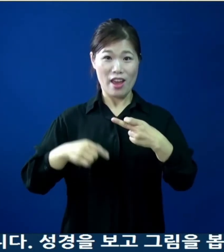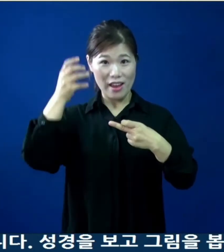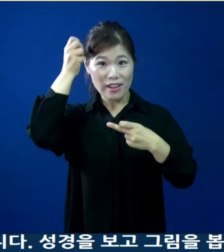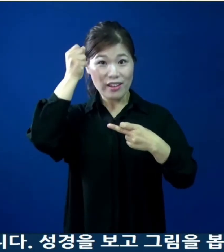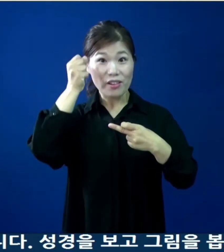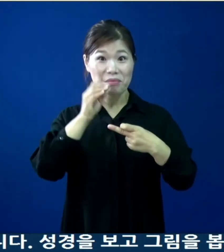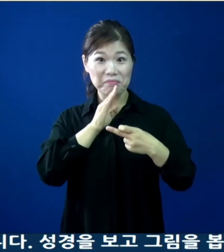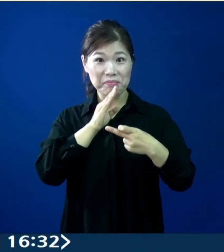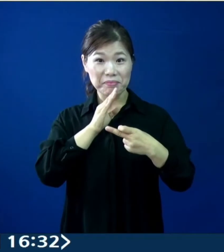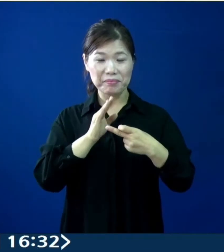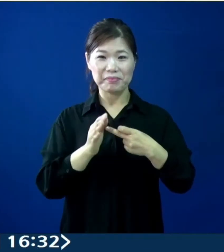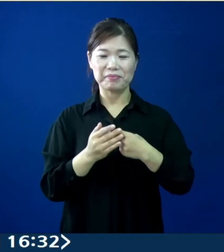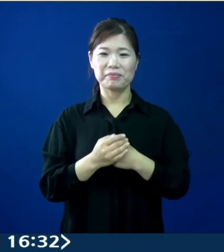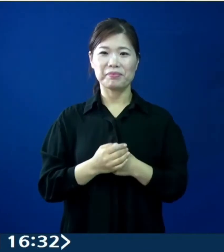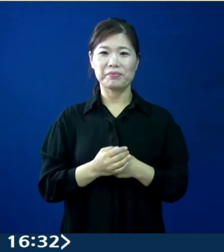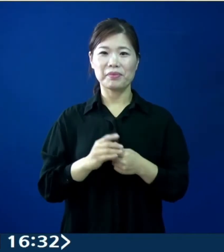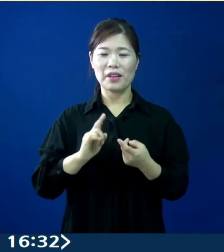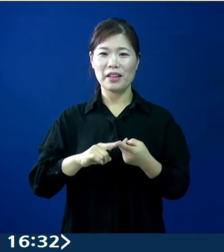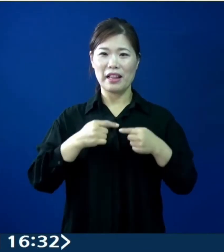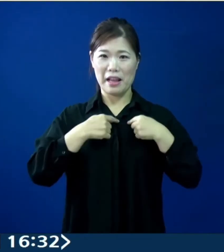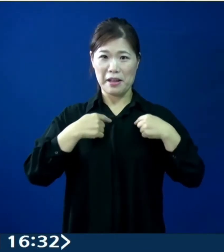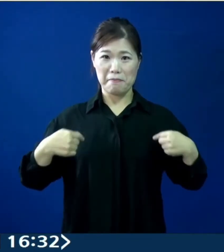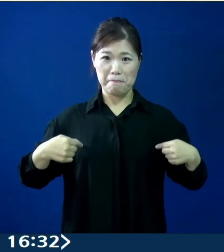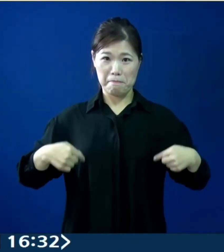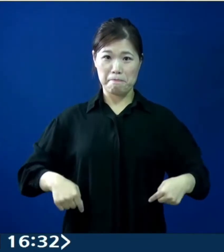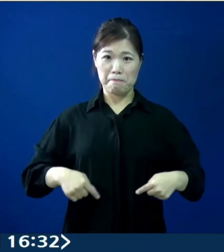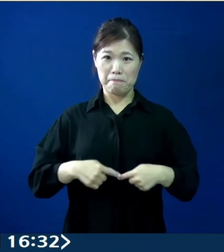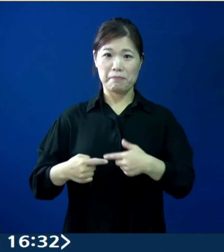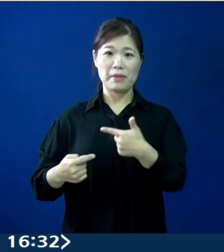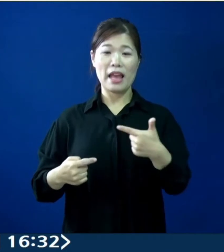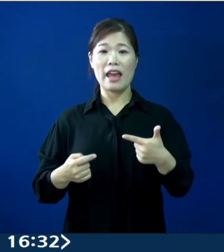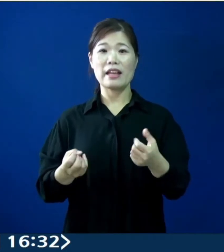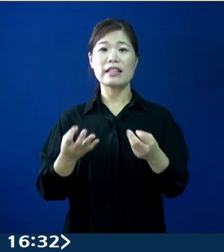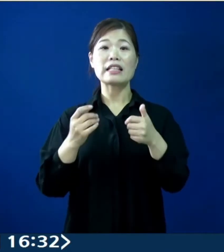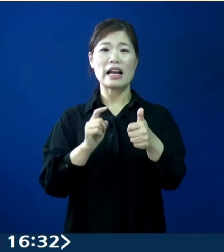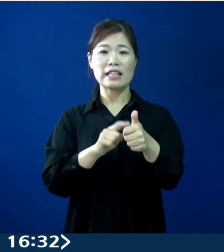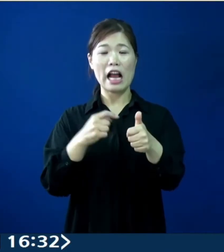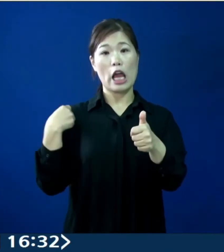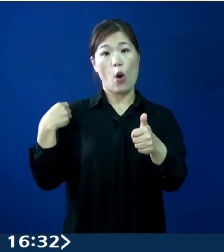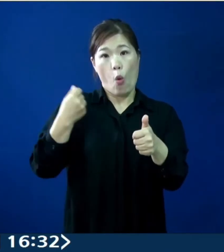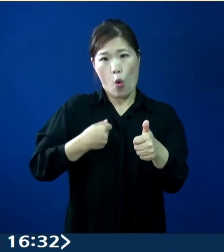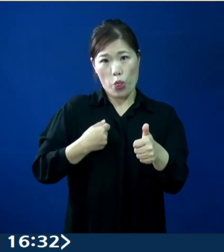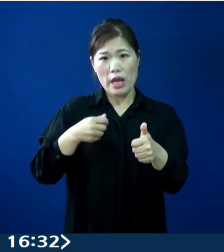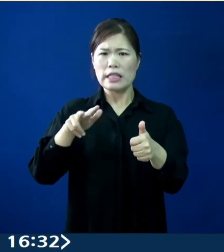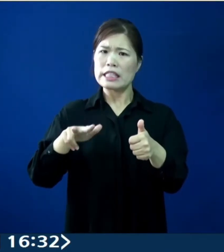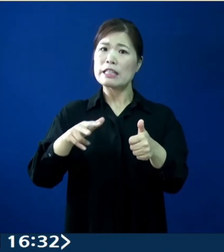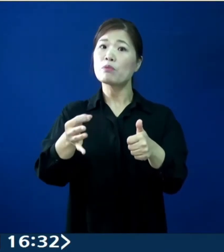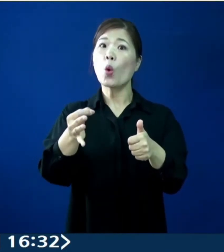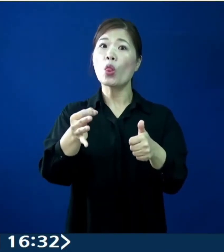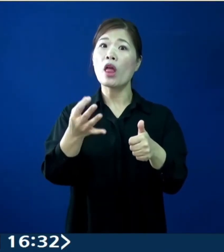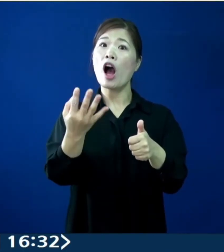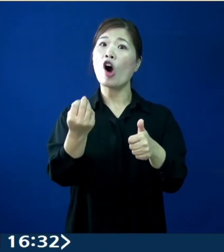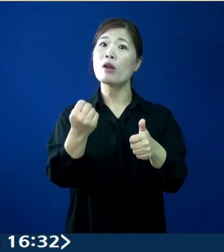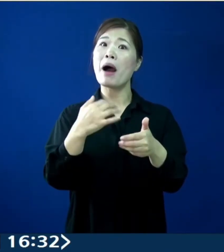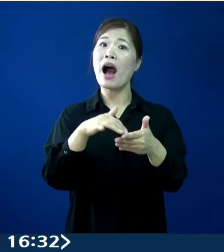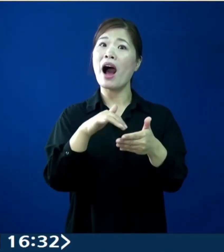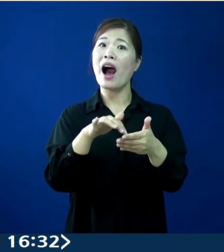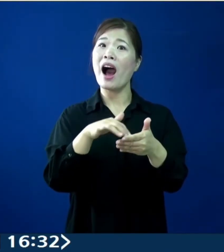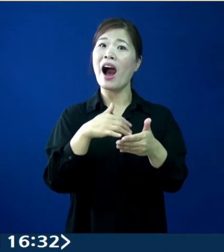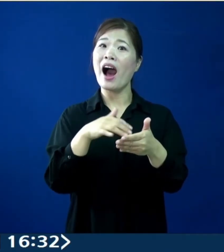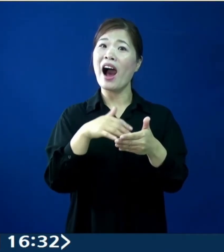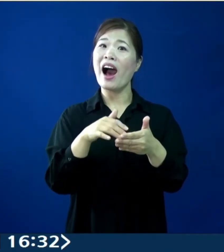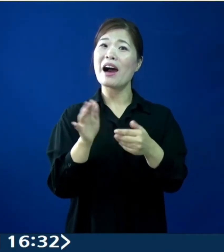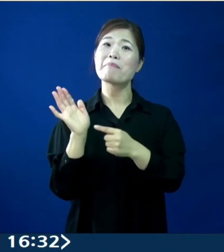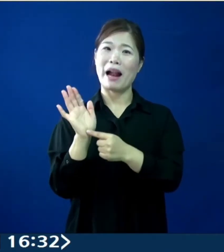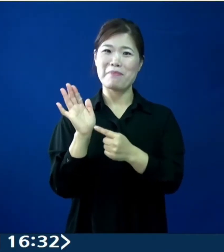기억나시죠? 저 새 대제사장이 입었던 옷이 현재 시가로 얼마인가 그거 연구해서